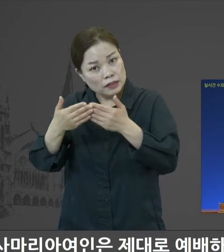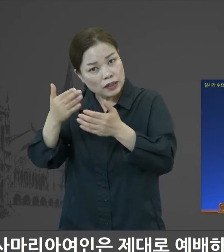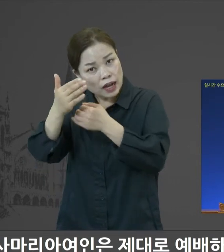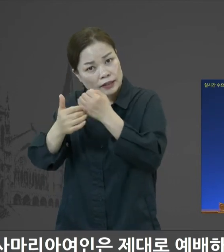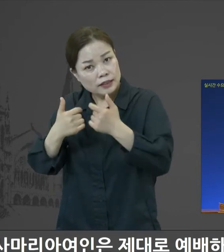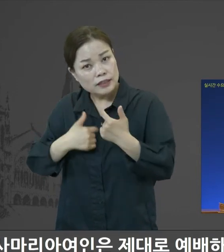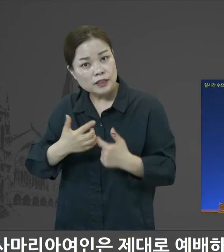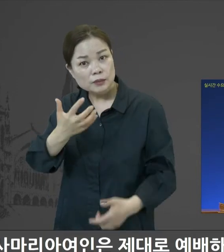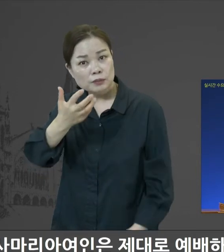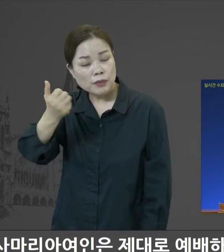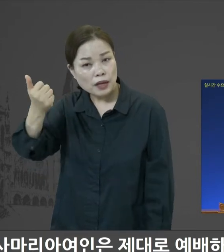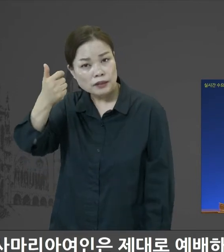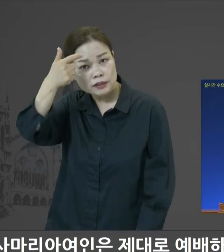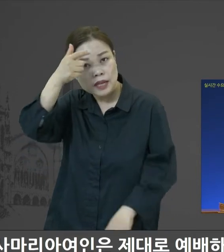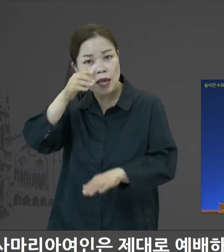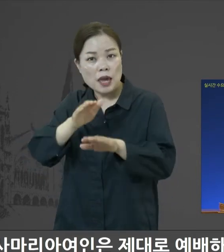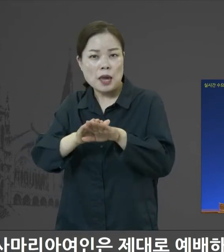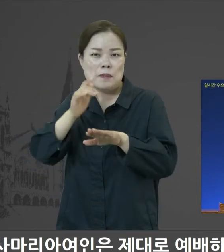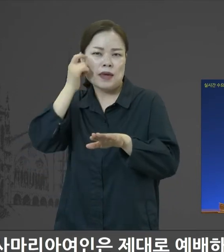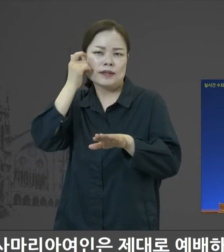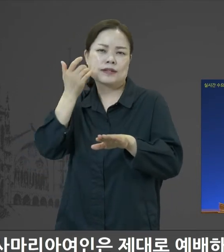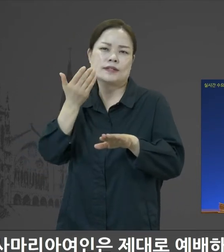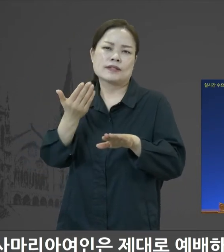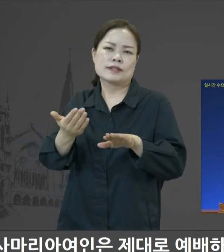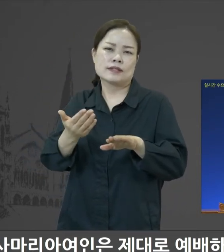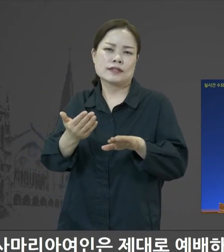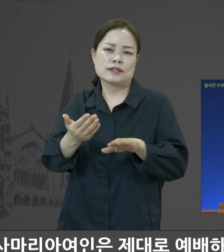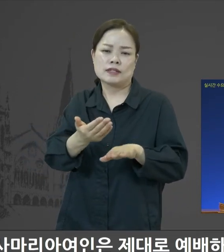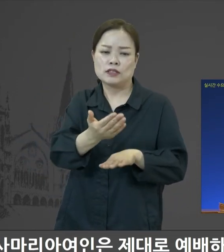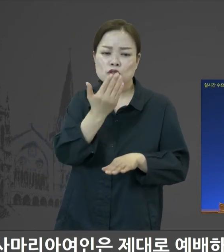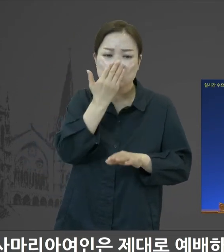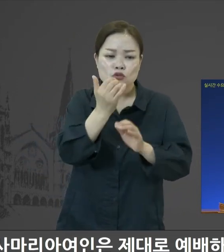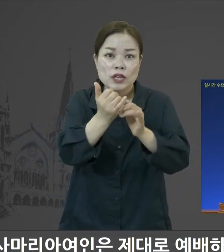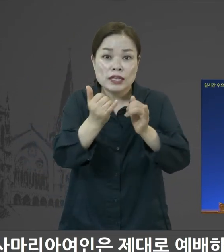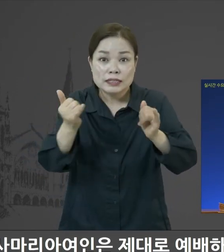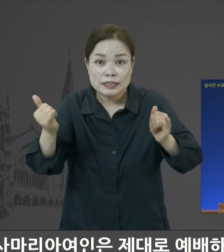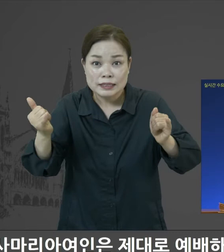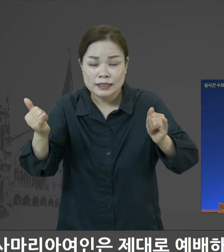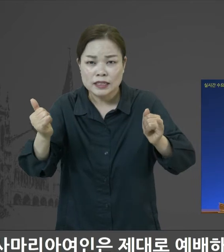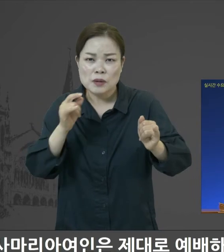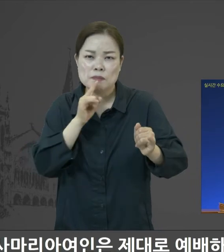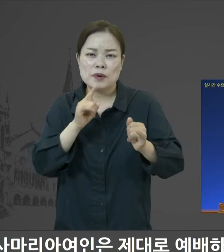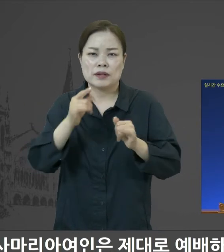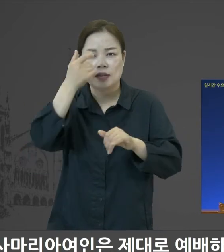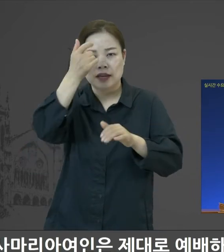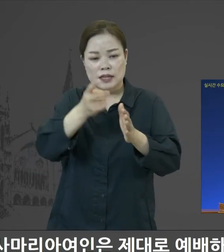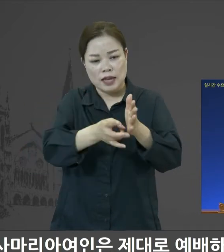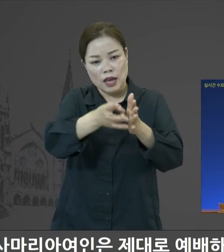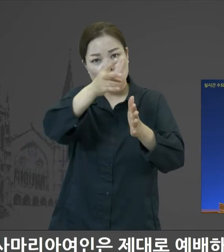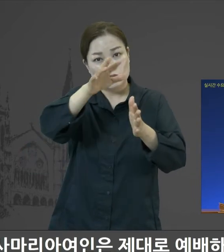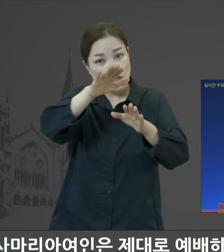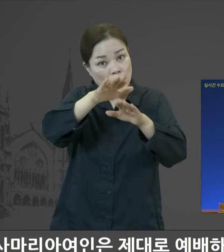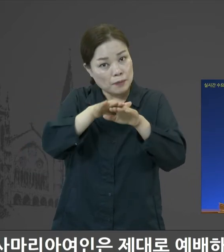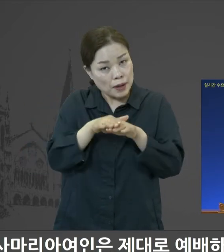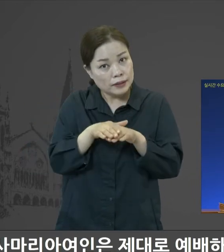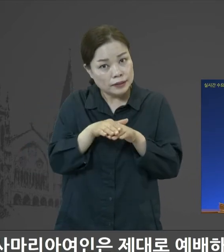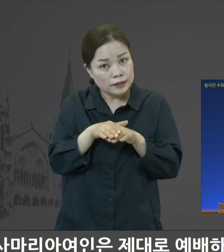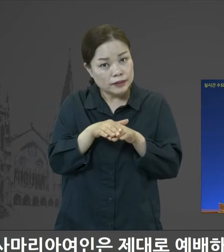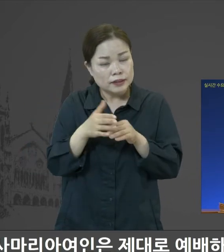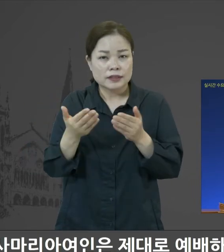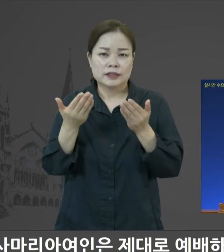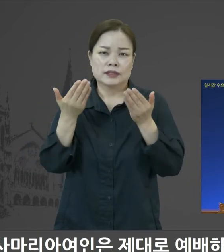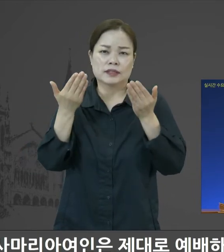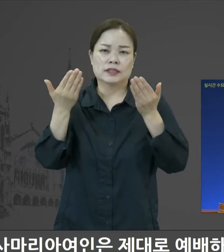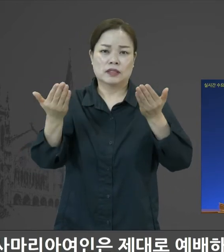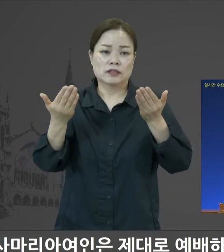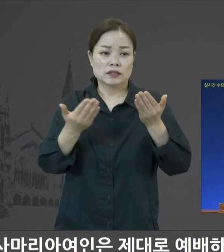하나님께서 기뻐 받으시는 예배일까? 당신들, 곧 유대인들이 말하는 그 예루살렘에서 예배를 드려야